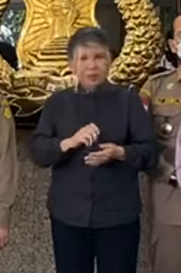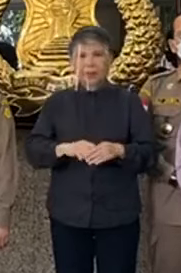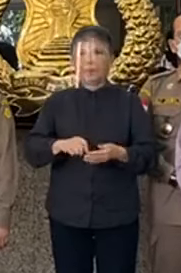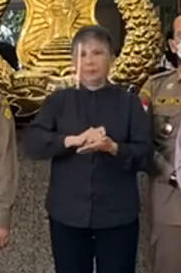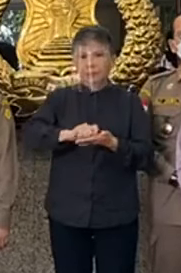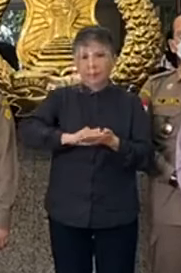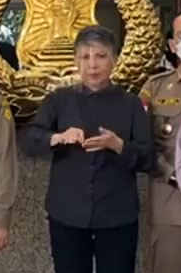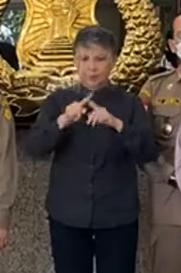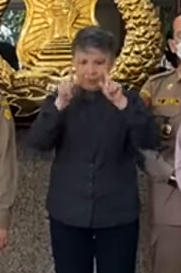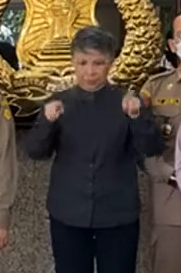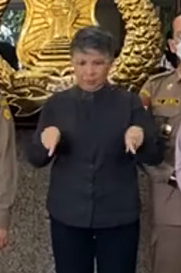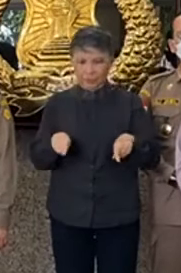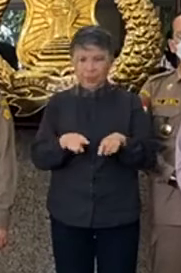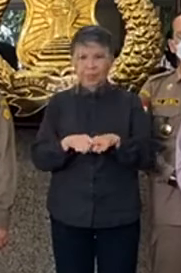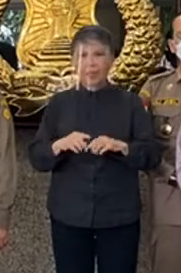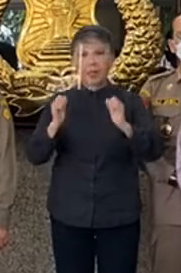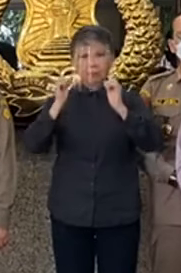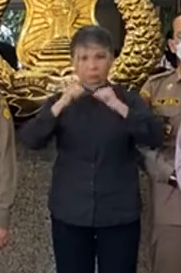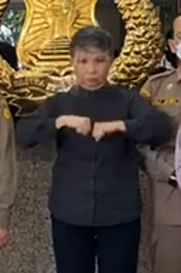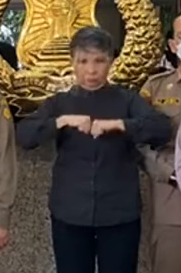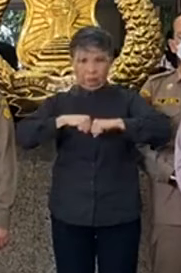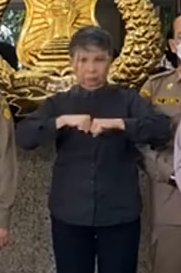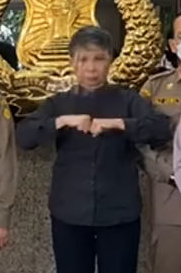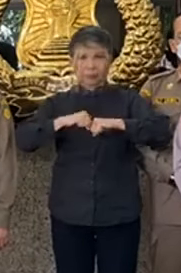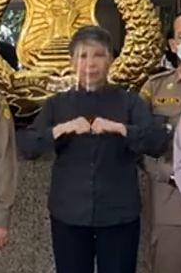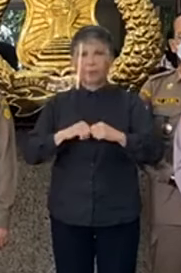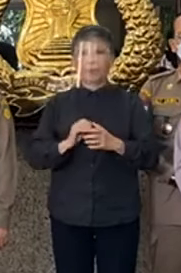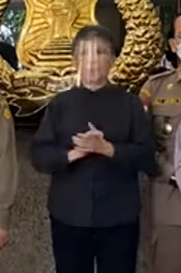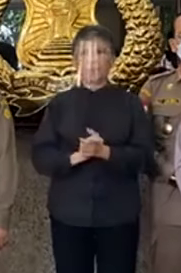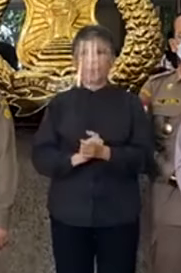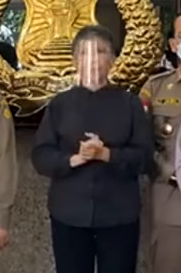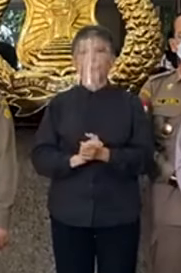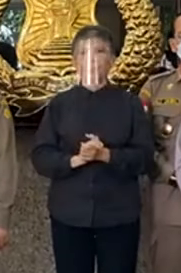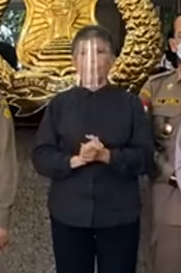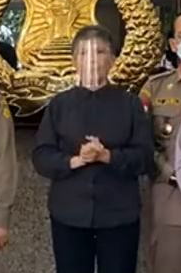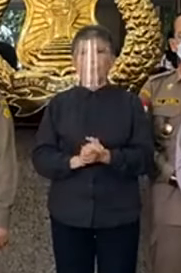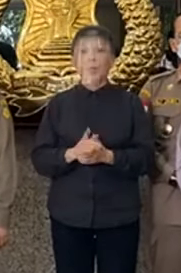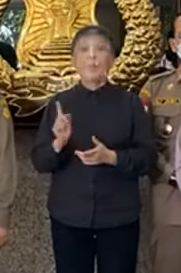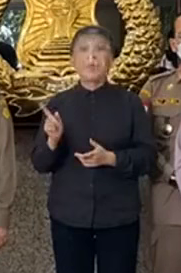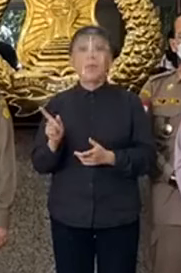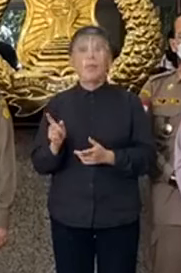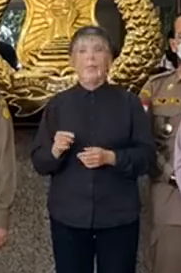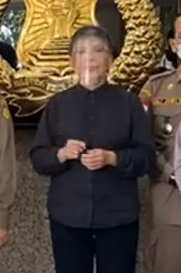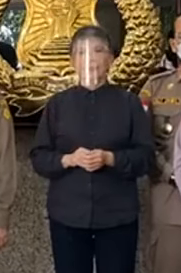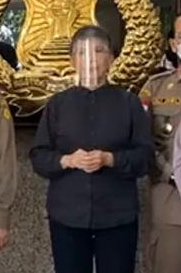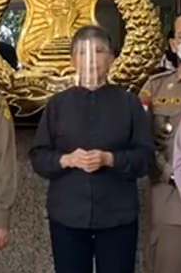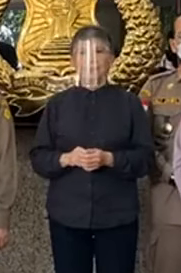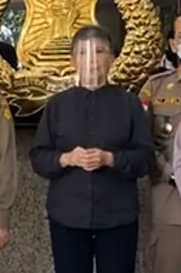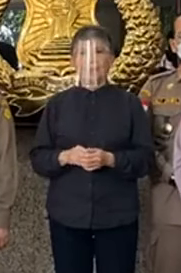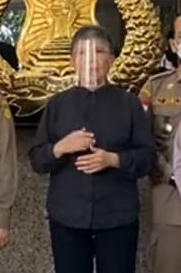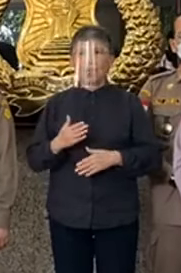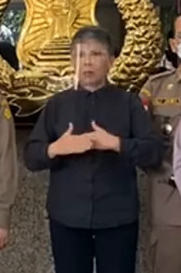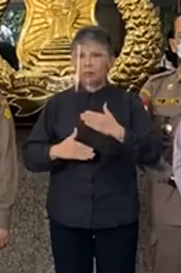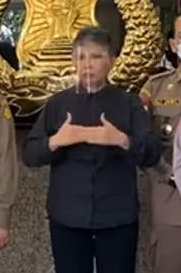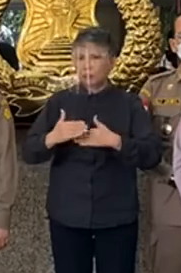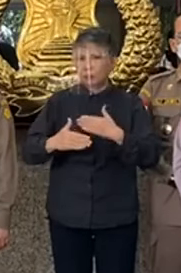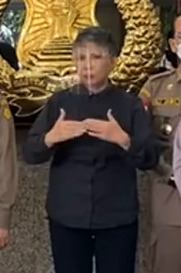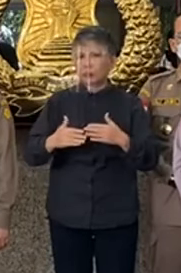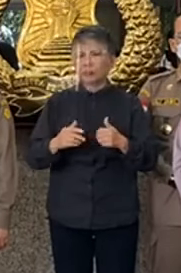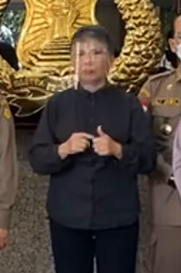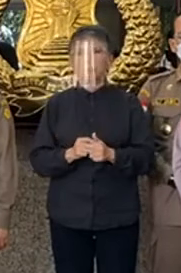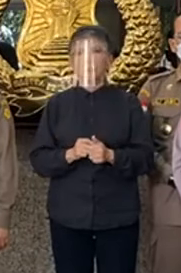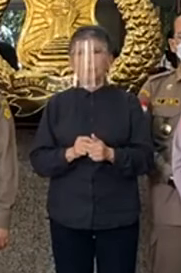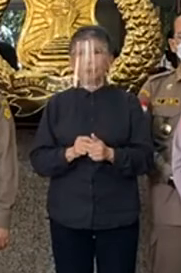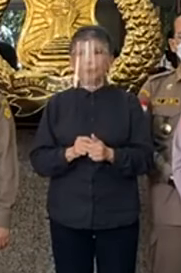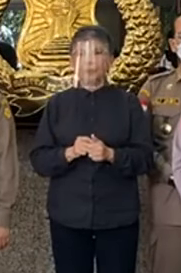melaksanakan kegiatan penandatangan MOU atau nota kesepahaman, di mana nanti akan ditindaklanjuti